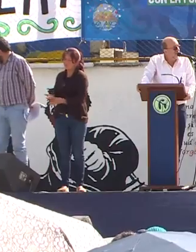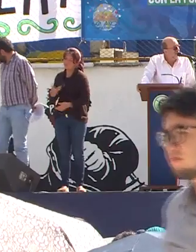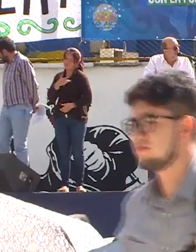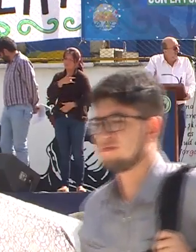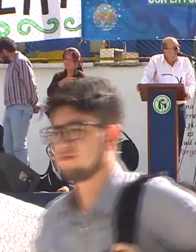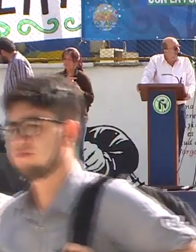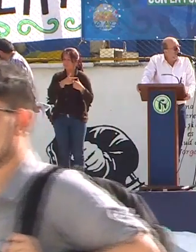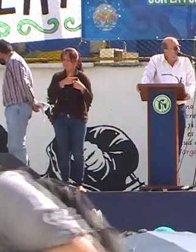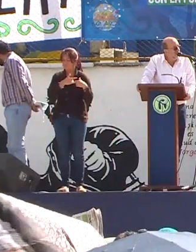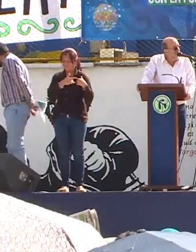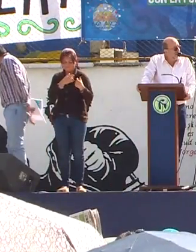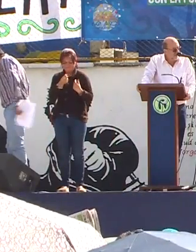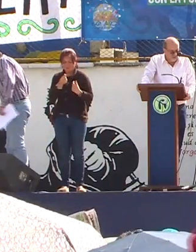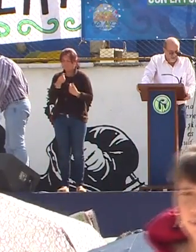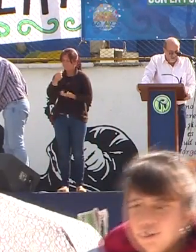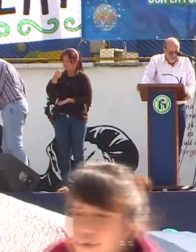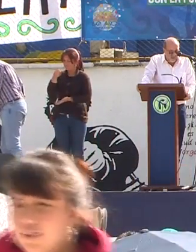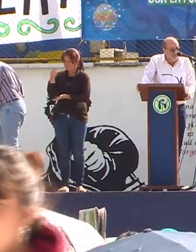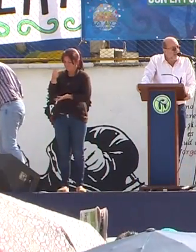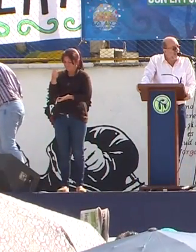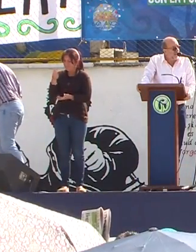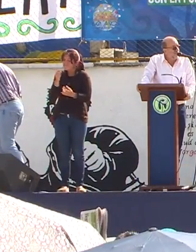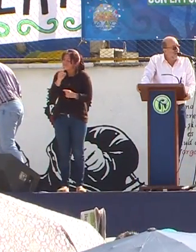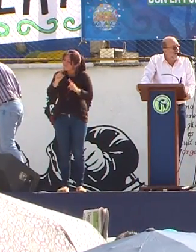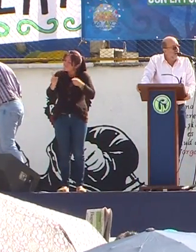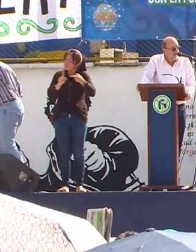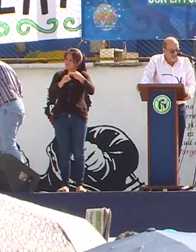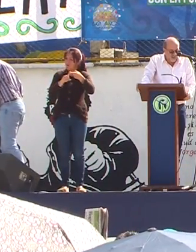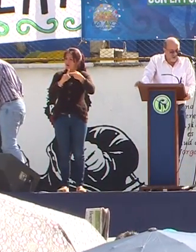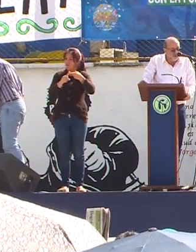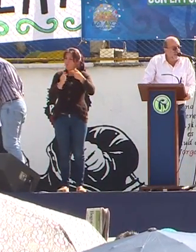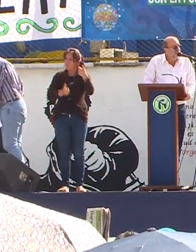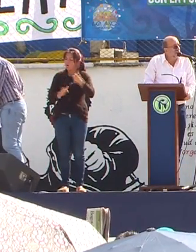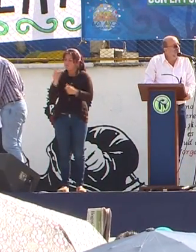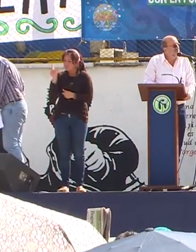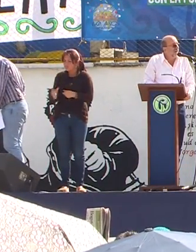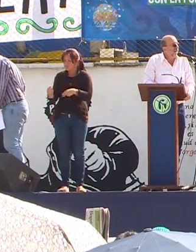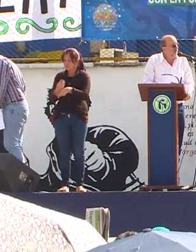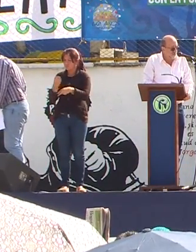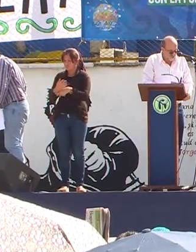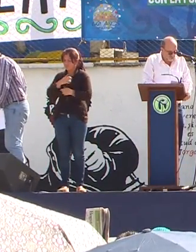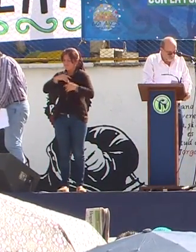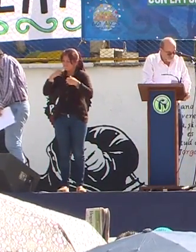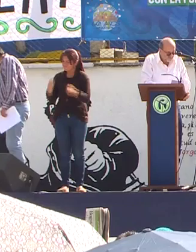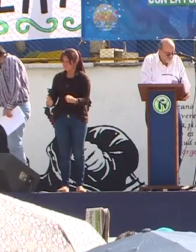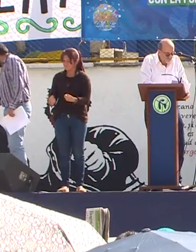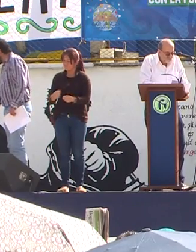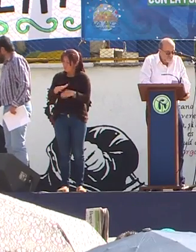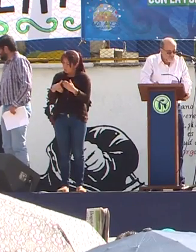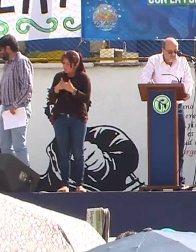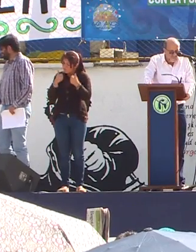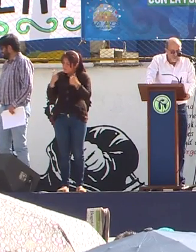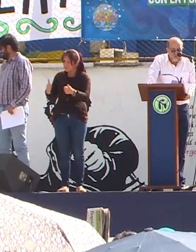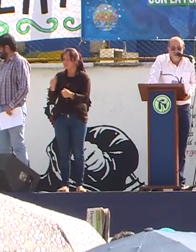bienestar, la dignidad, la academia que los ladrillos ajenos.